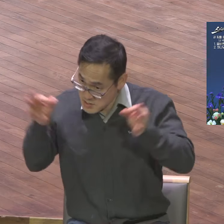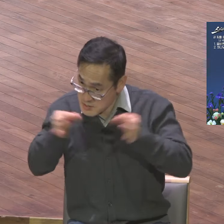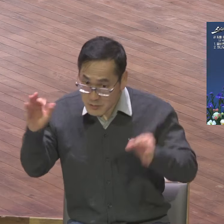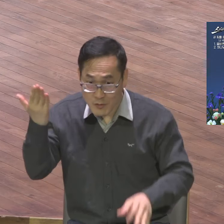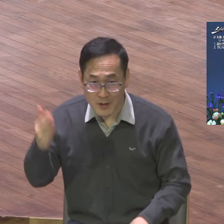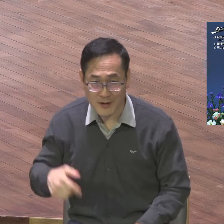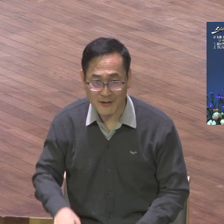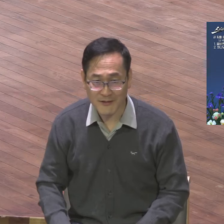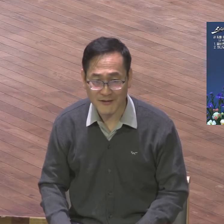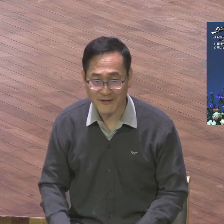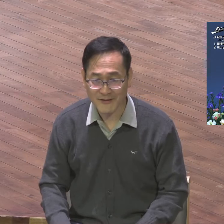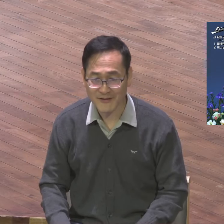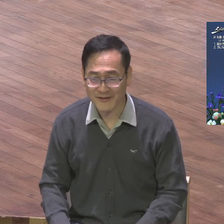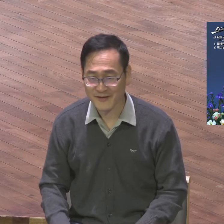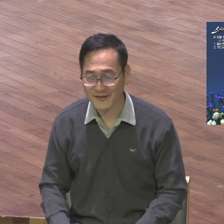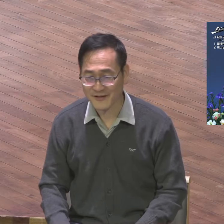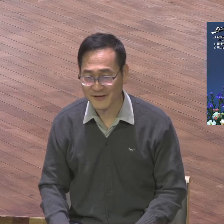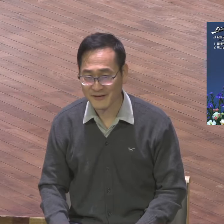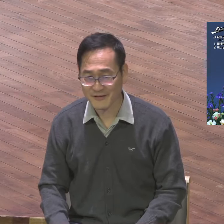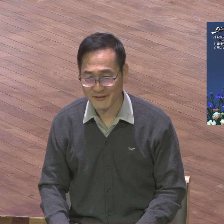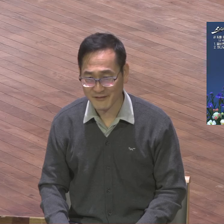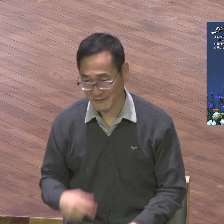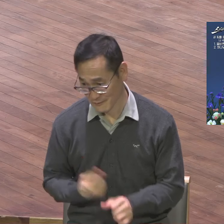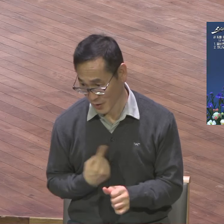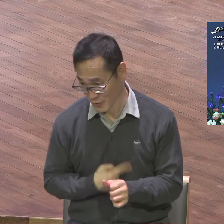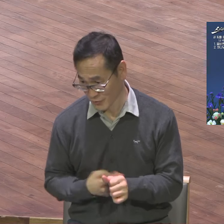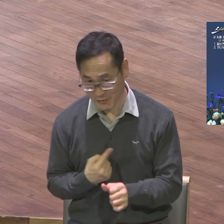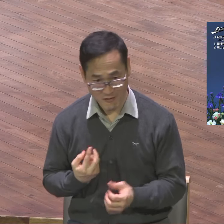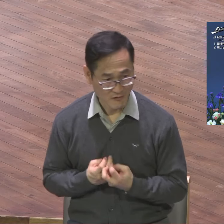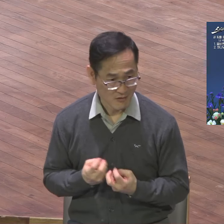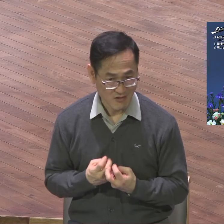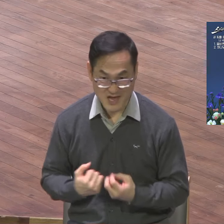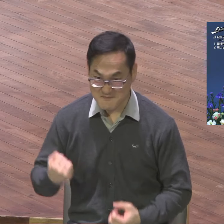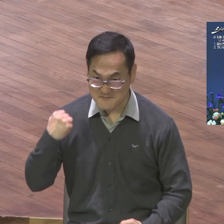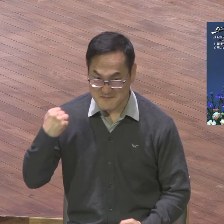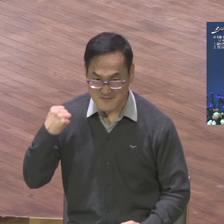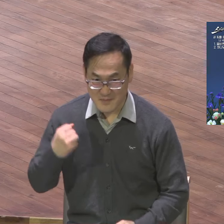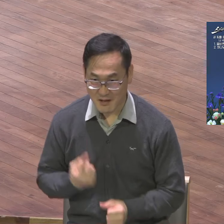힘들지 않게 힘이 나오니까 이를 어찌하면 좋겠습니까?